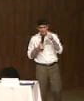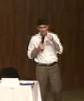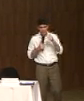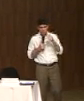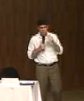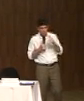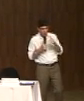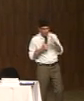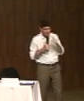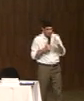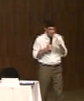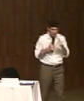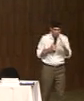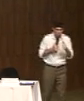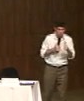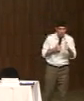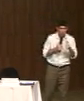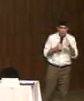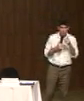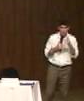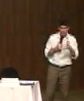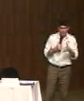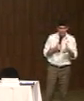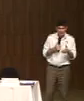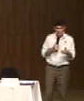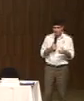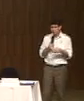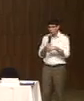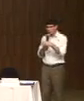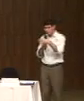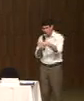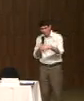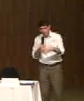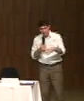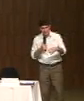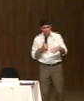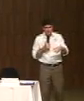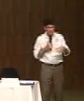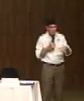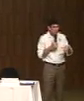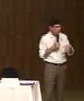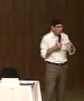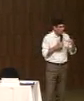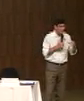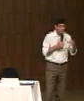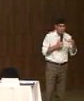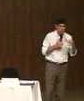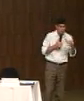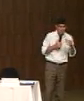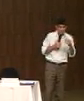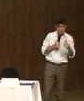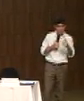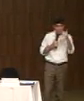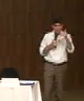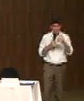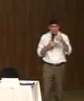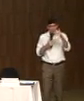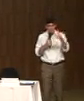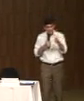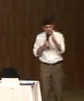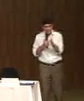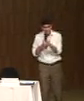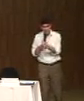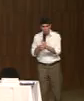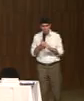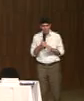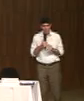eles começaram, no mês de agosto, a discutir programa de qualidade de vida, organizaram aqui aquele seminário, o que eles estavam dizendo para nós é, olha, nós queremos